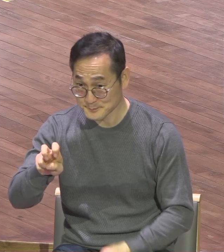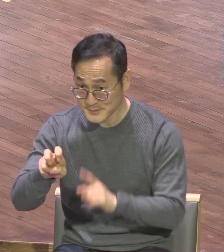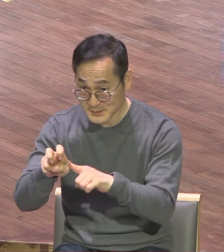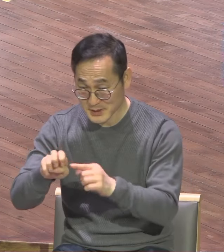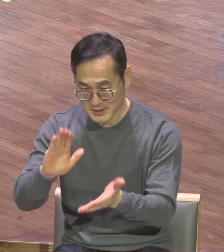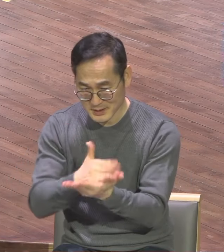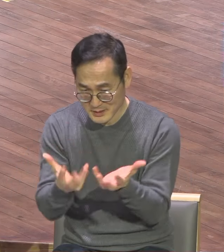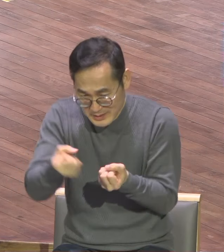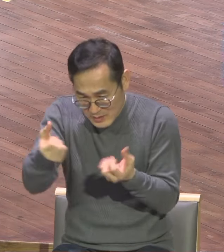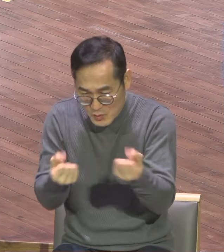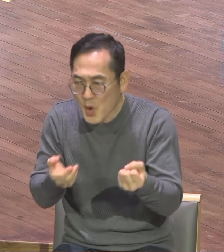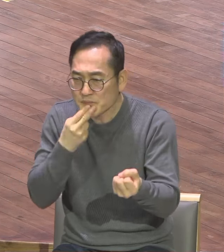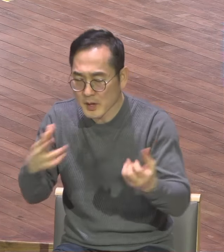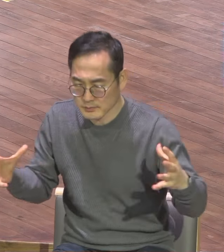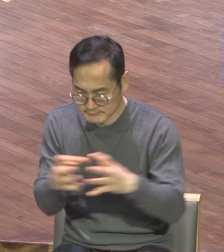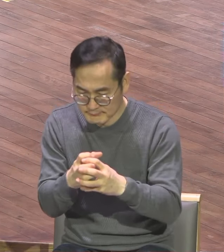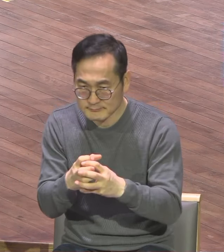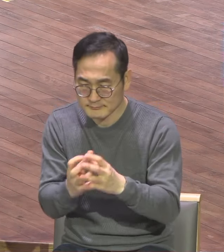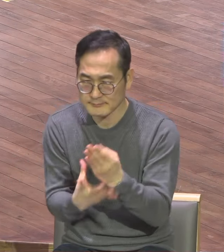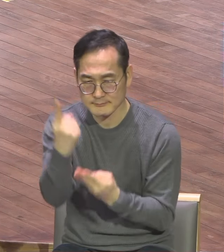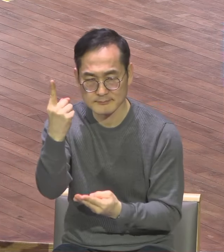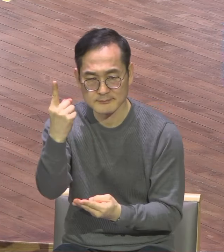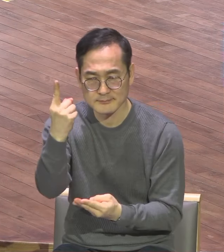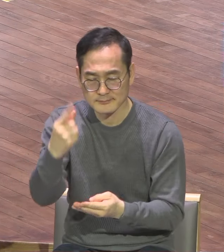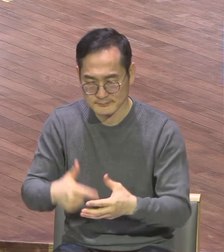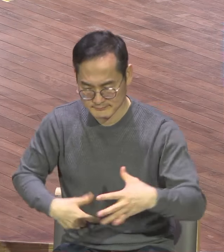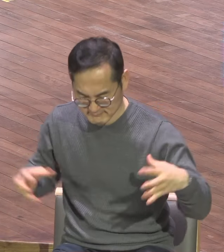않는 한 마음 그런 뜻이에요. 전심으로